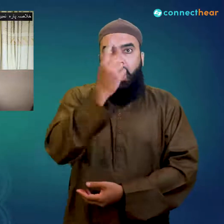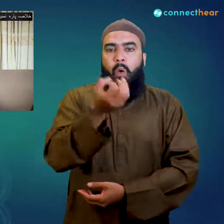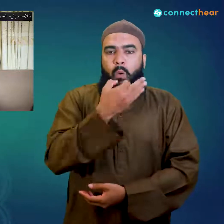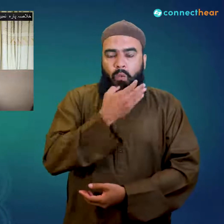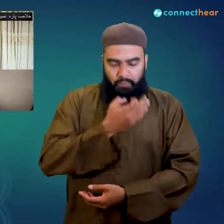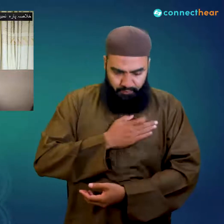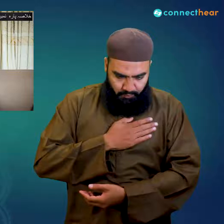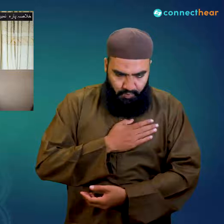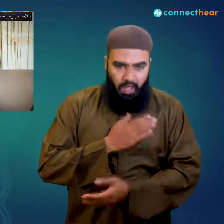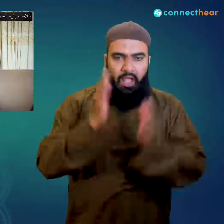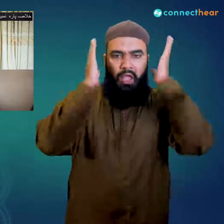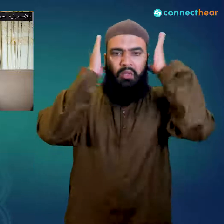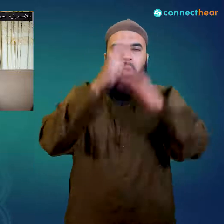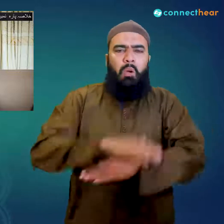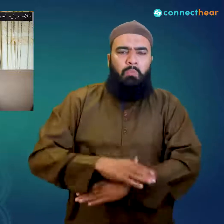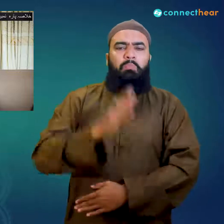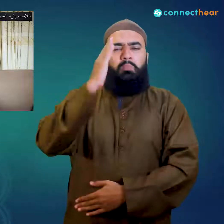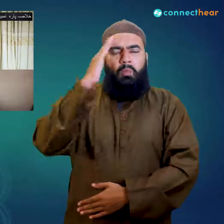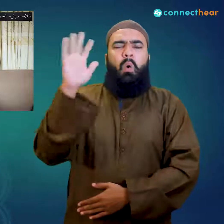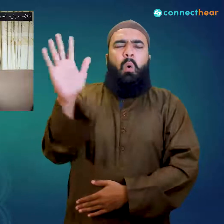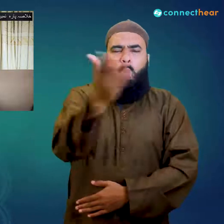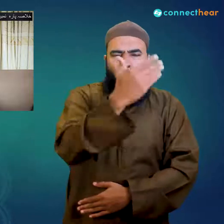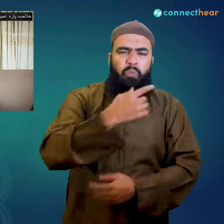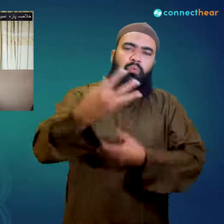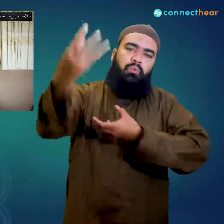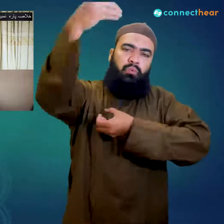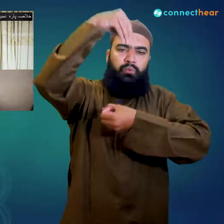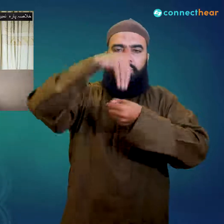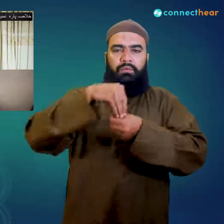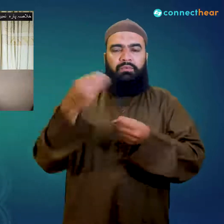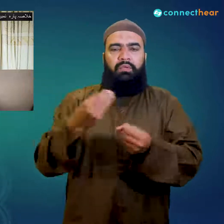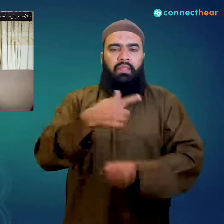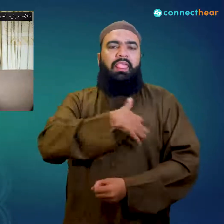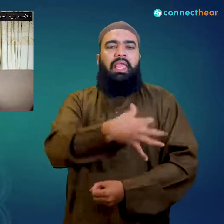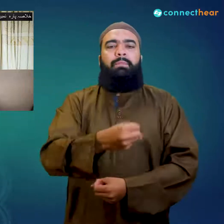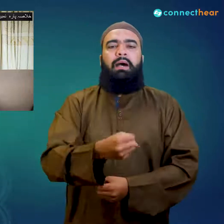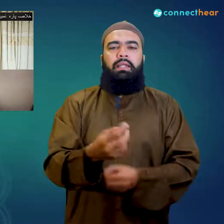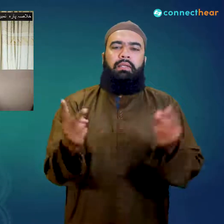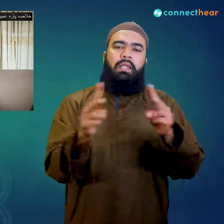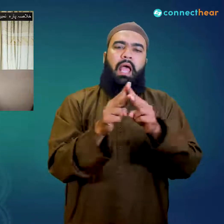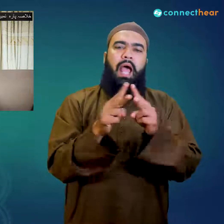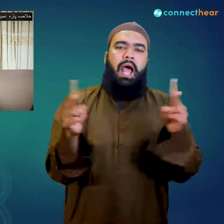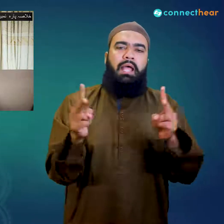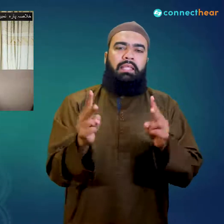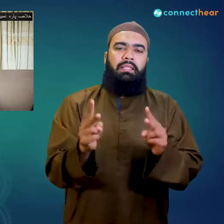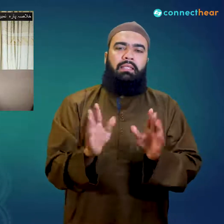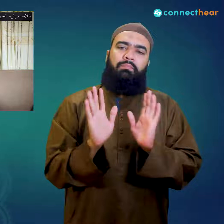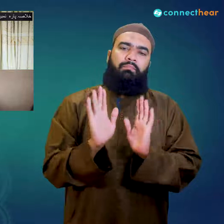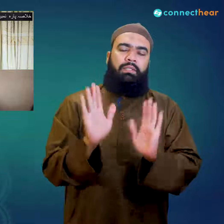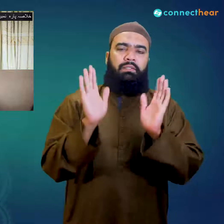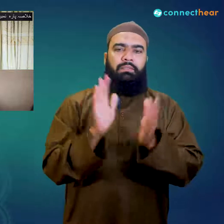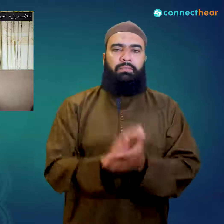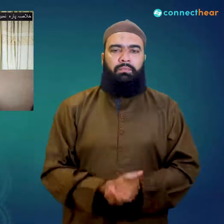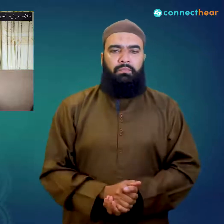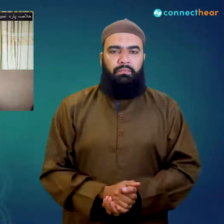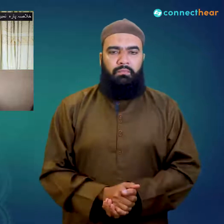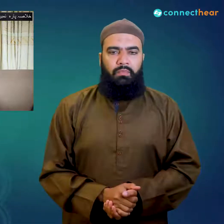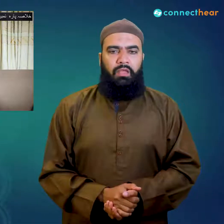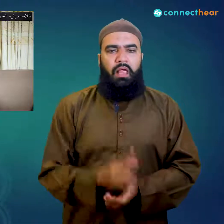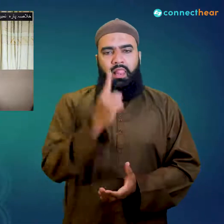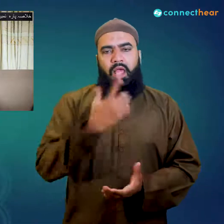اللہ کے احکامات میں سر سے لے کر پیر تک رنگ لینا، یہی اہل ایمان اور تقوی اور اخلاص والوں